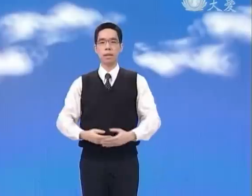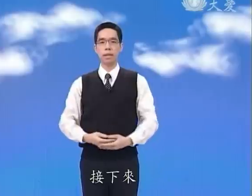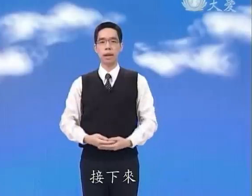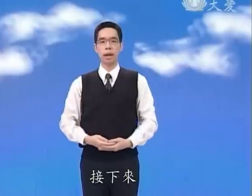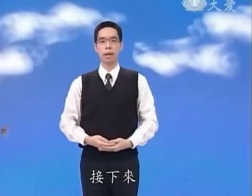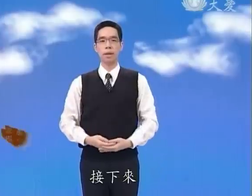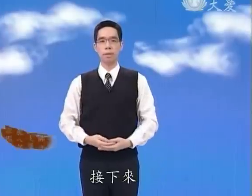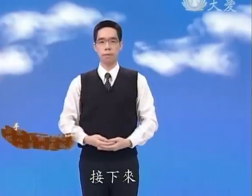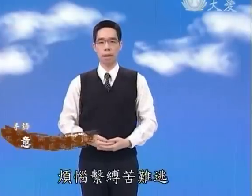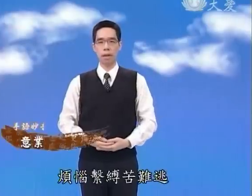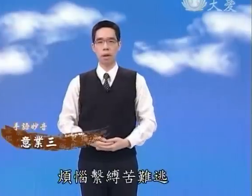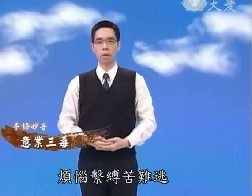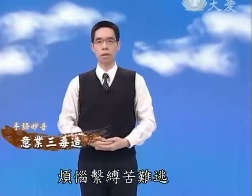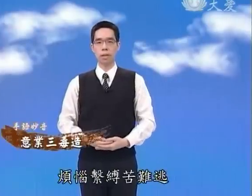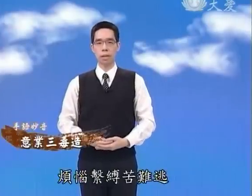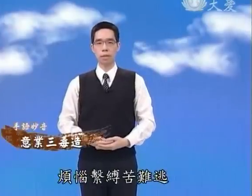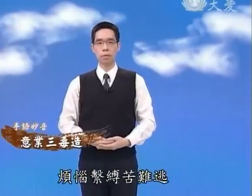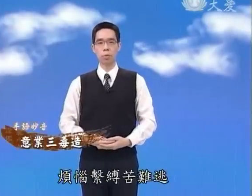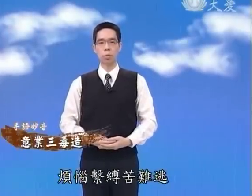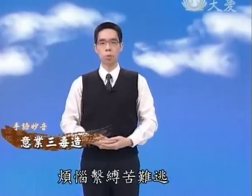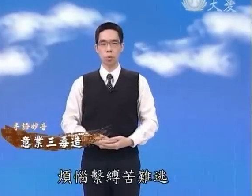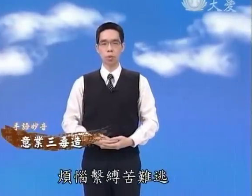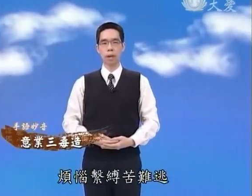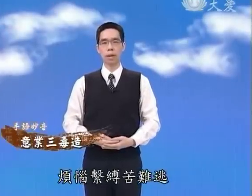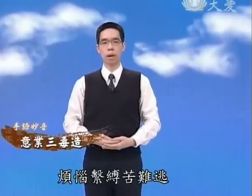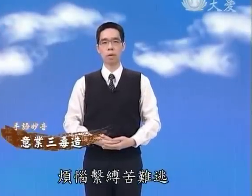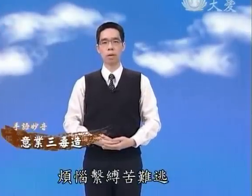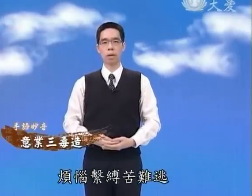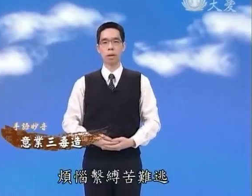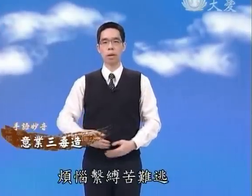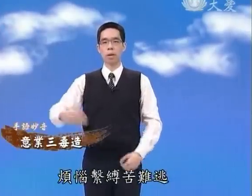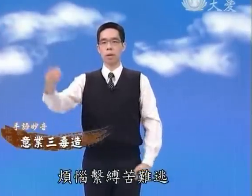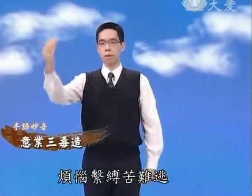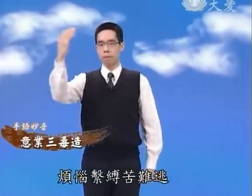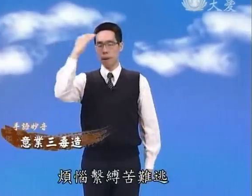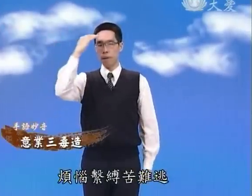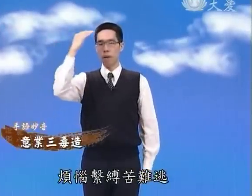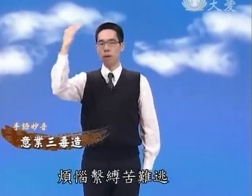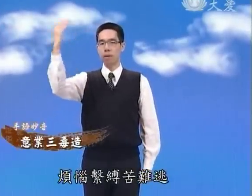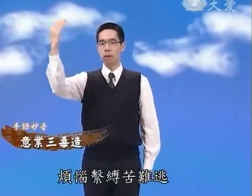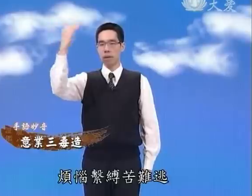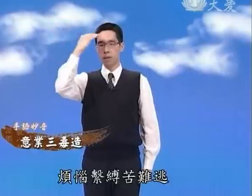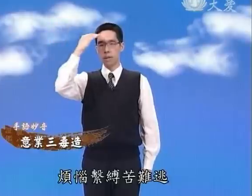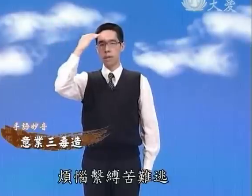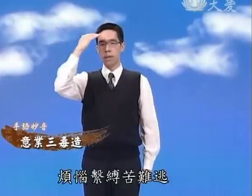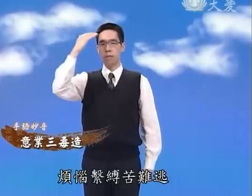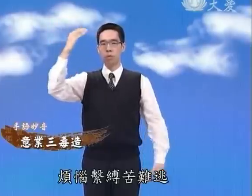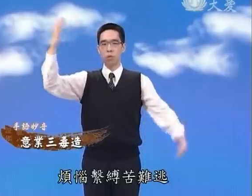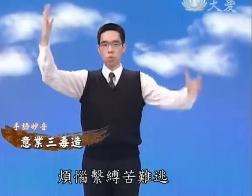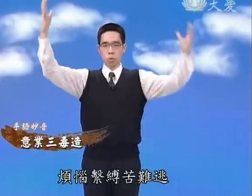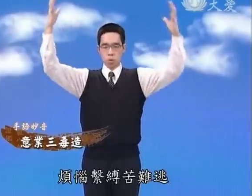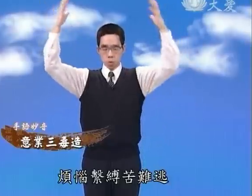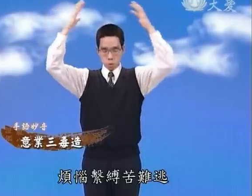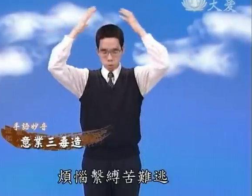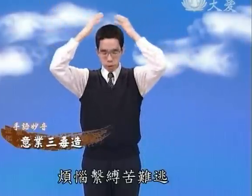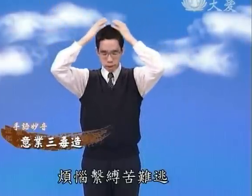接下来烦恼系缚苦难逃，烦恼系缚苦难